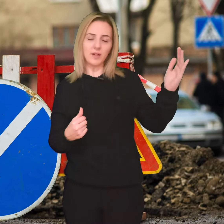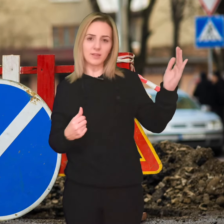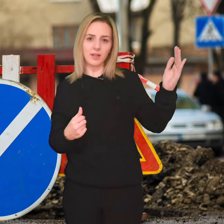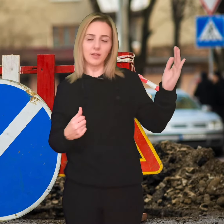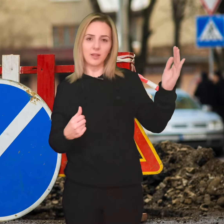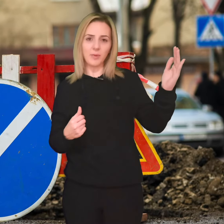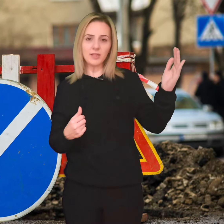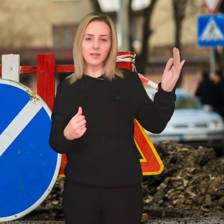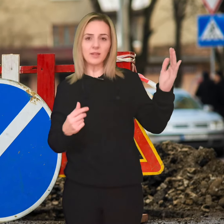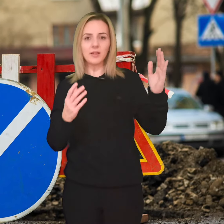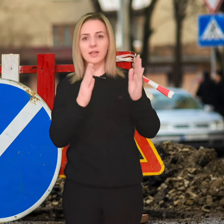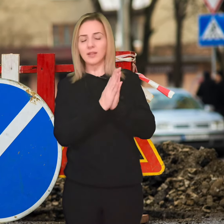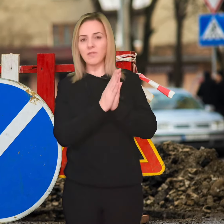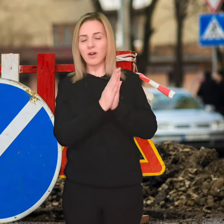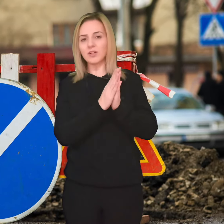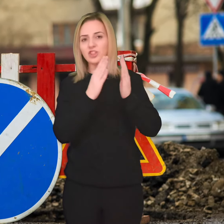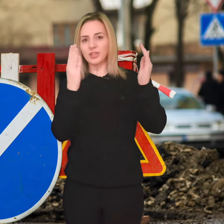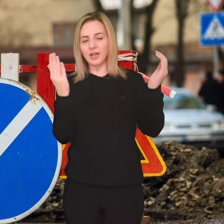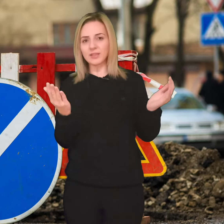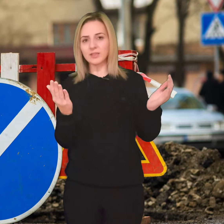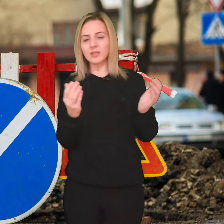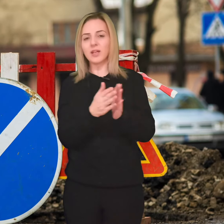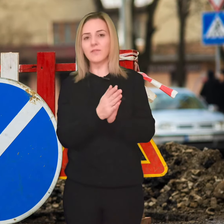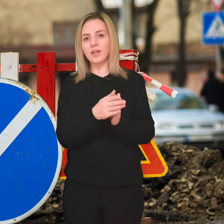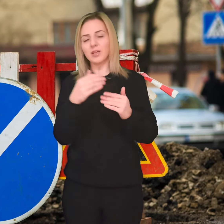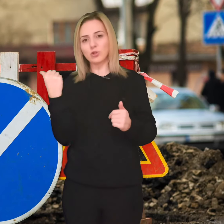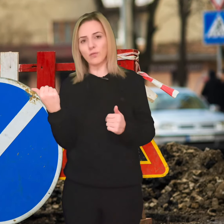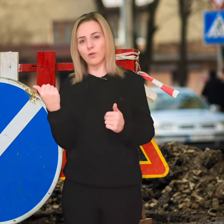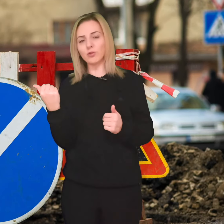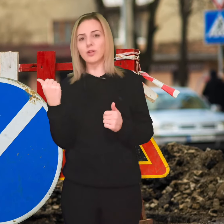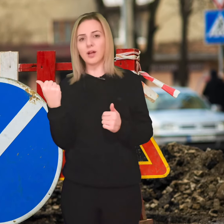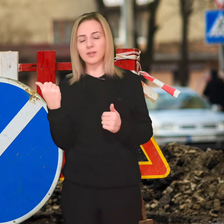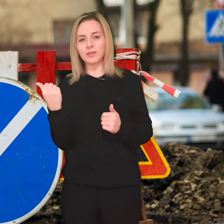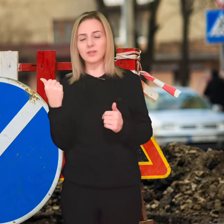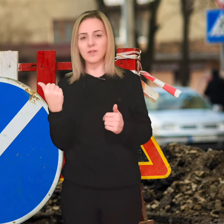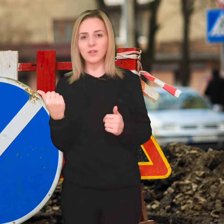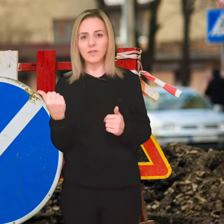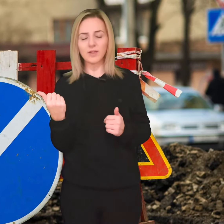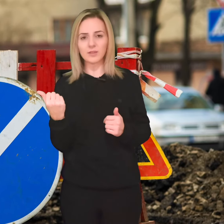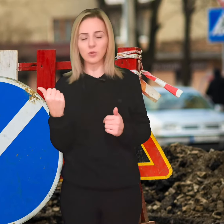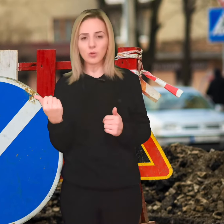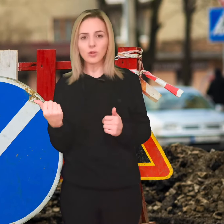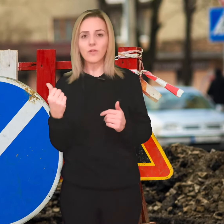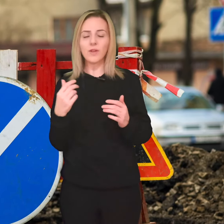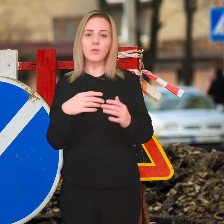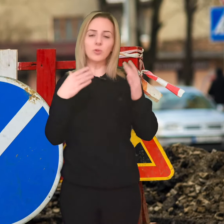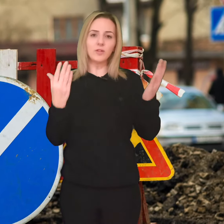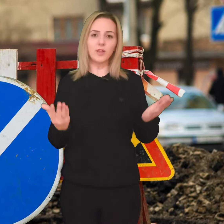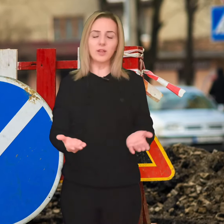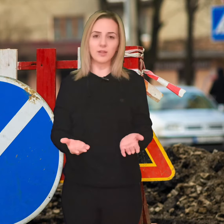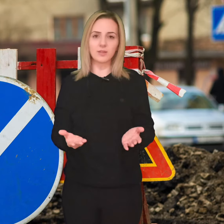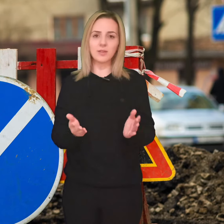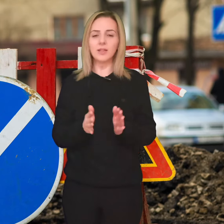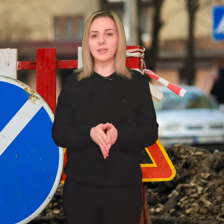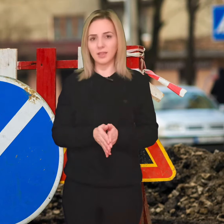trafik levhasına temas eder. Levha ışığı yansıtır ve şoför rahatlıkla trafik levhasını görür ve uyarı